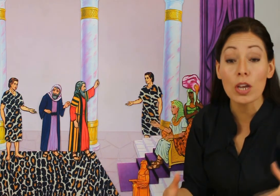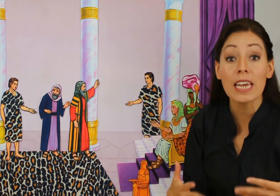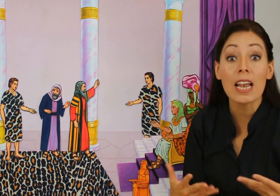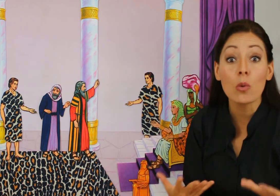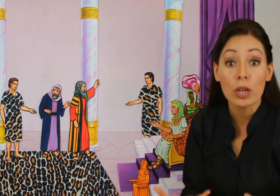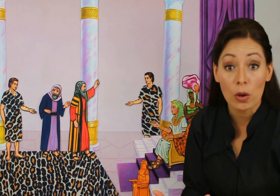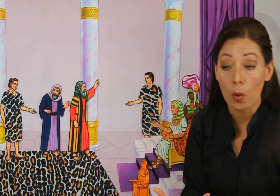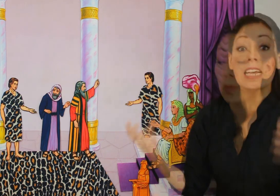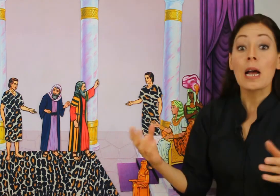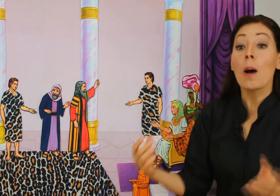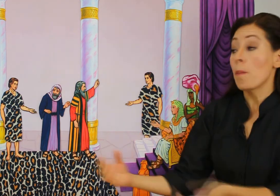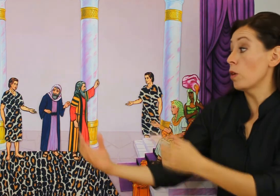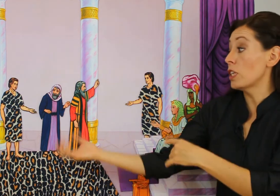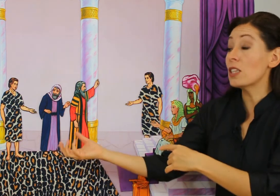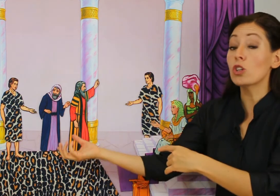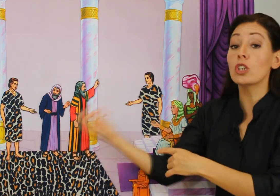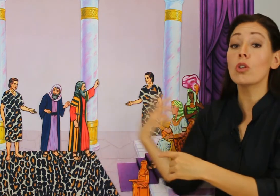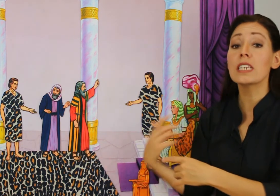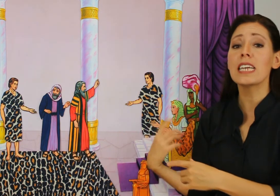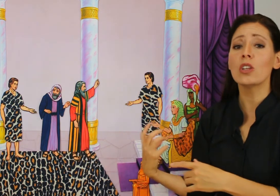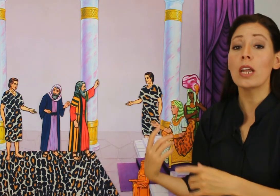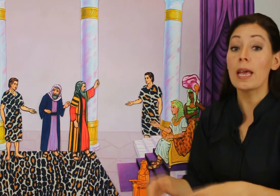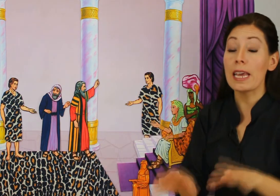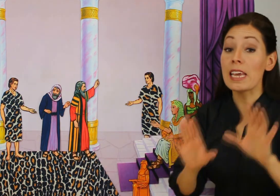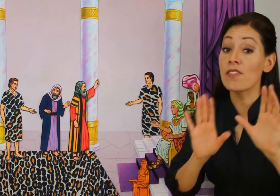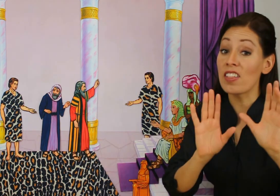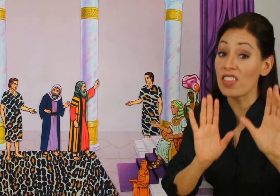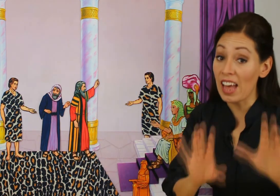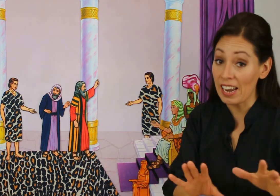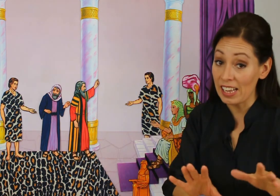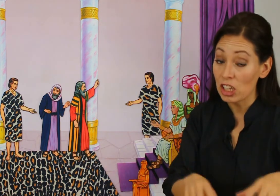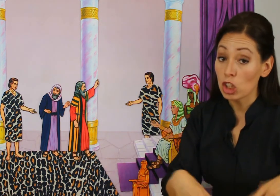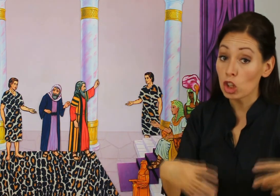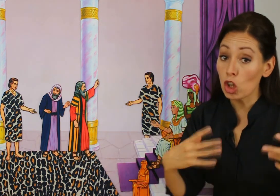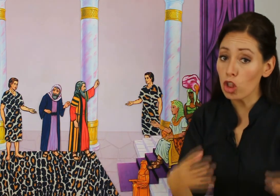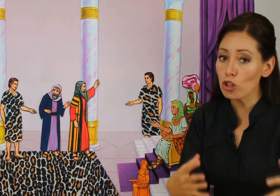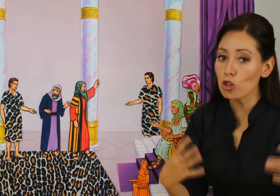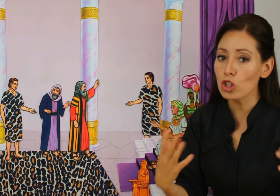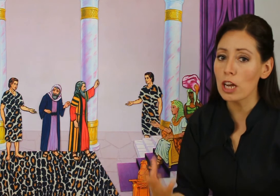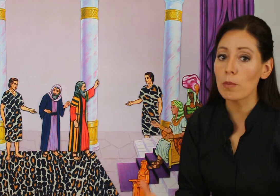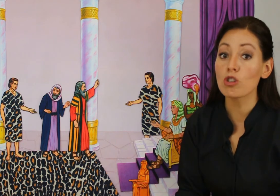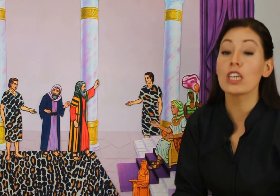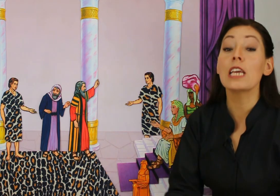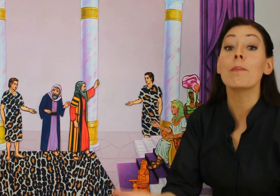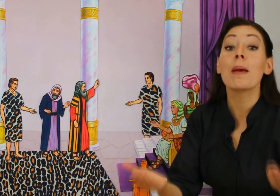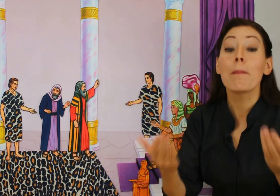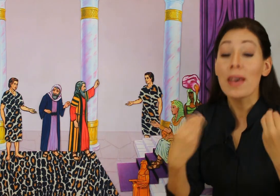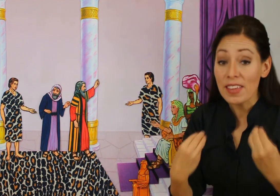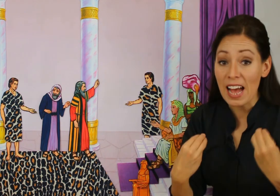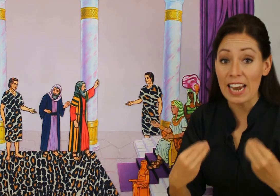el único. Moisés continuó diciéndole: y vendrán todos tus siervos y me pedirán